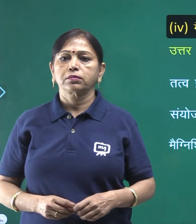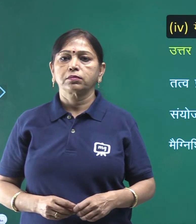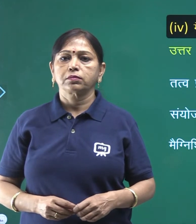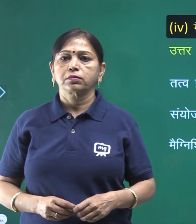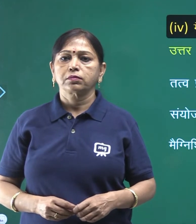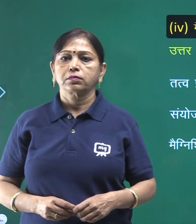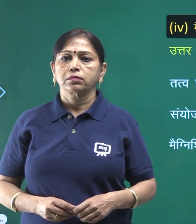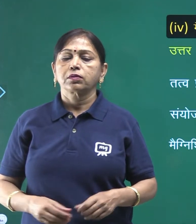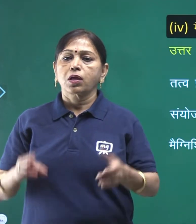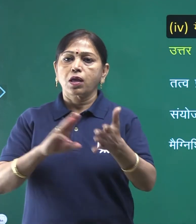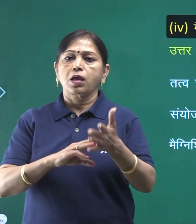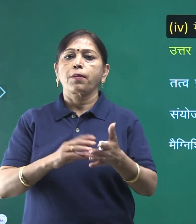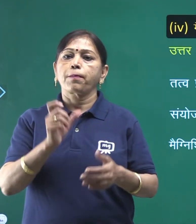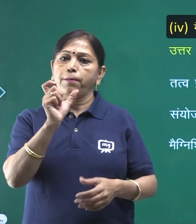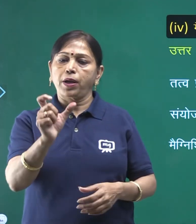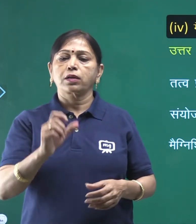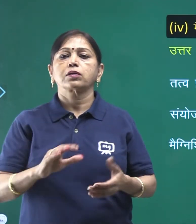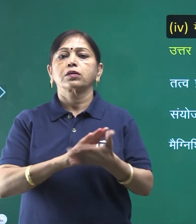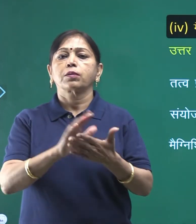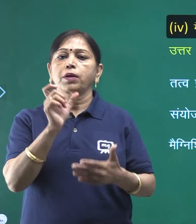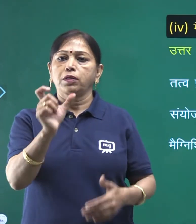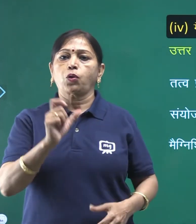मैग्नीशियम हाइड्रोक्साइड।